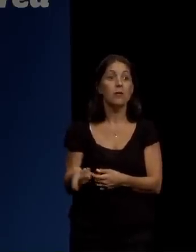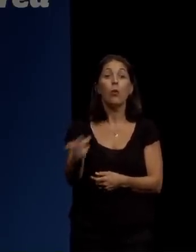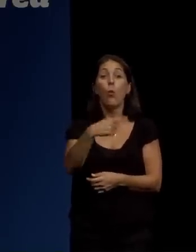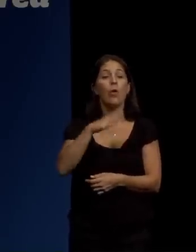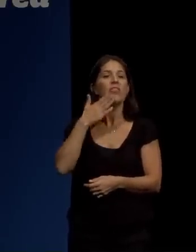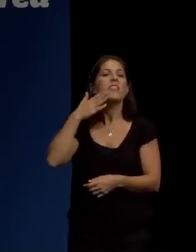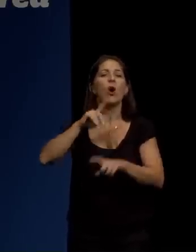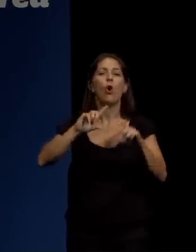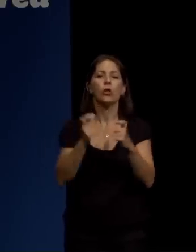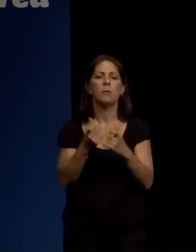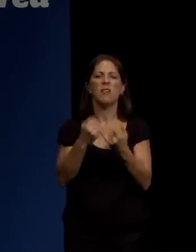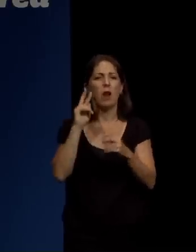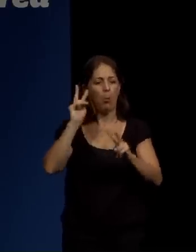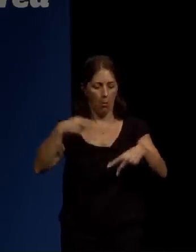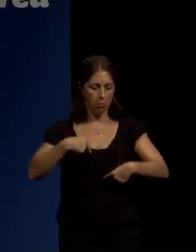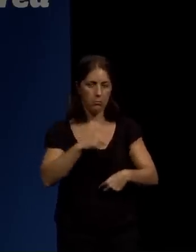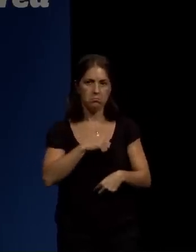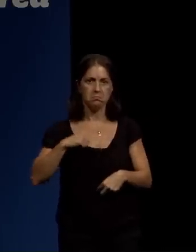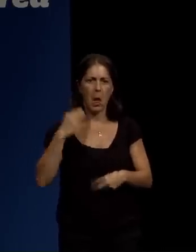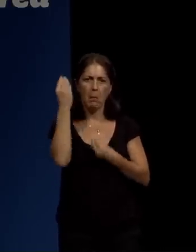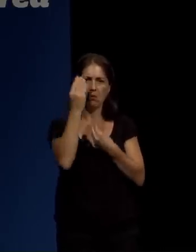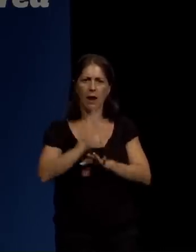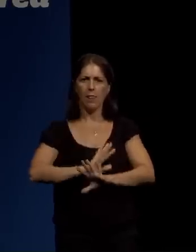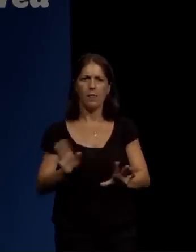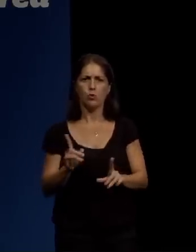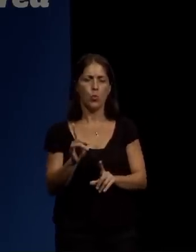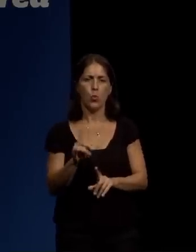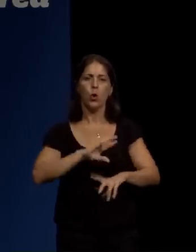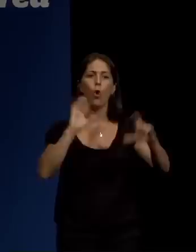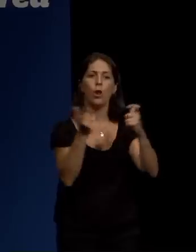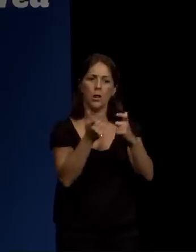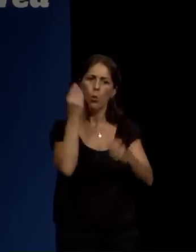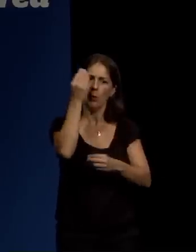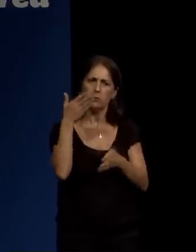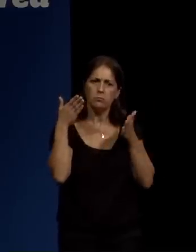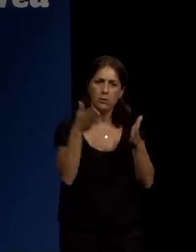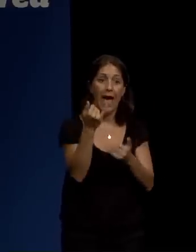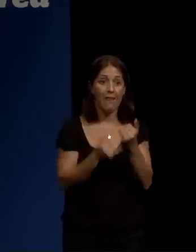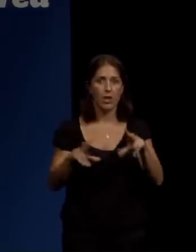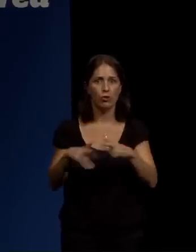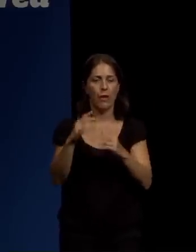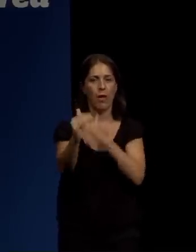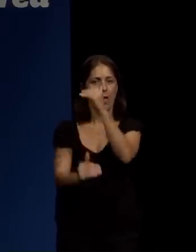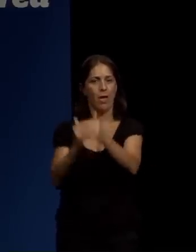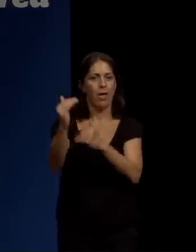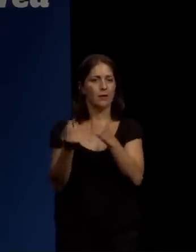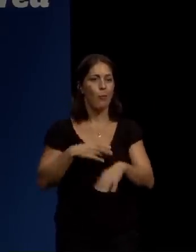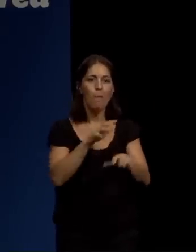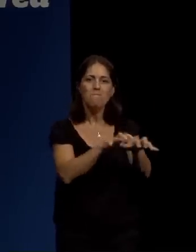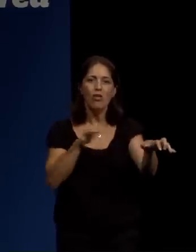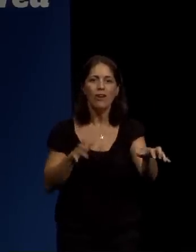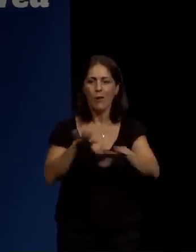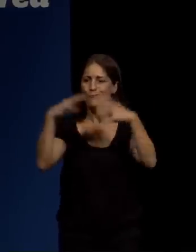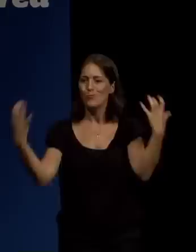colectiva, non pensar solamente nun mesmo, pensar na colectividade, que é a única forma de avanzar socialmente, pensar nas maiorías, pensar en todo o